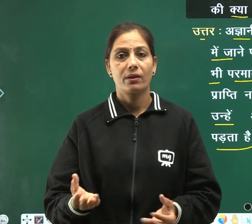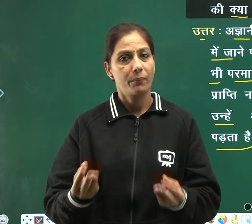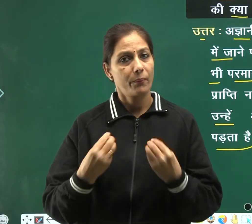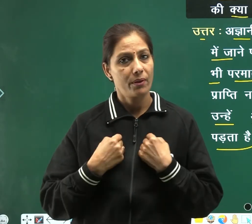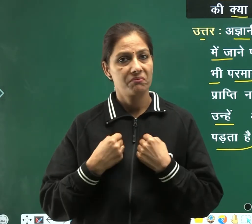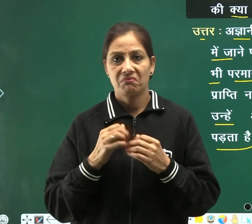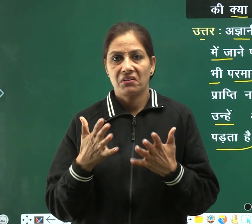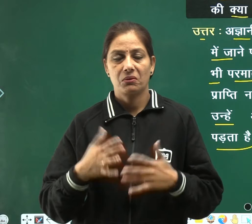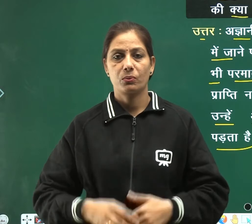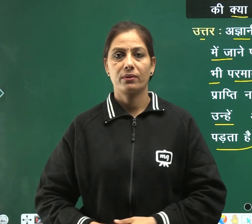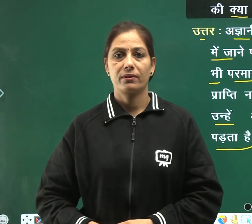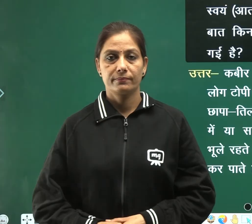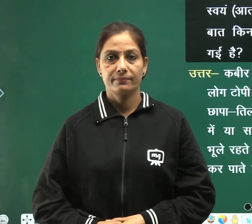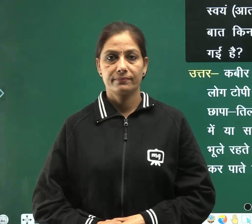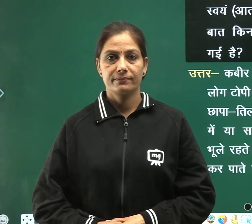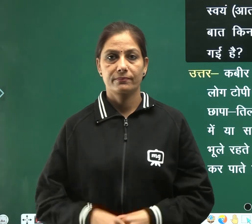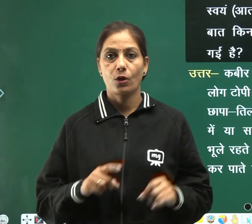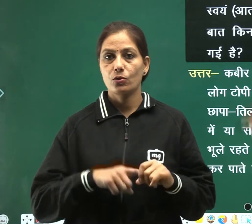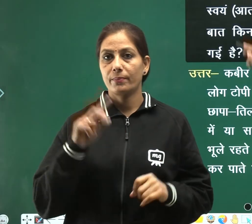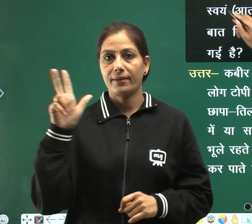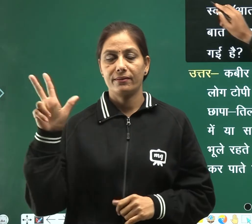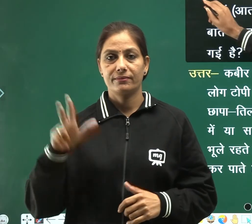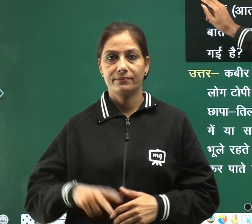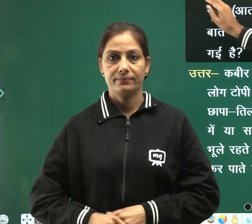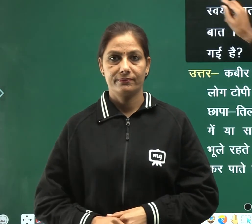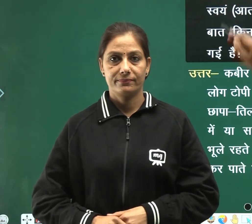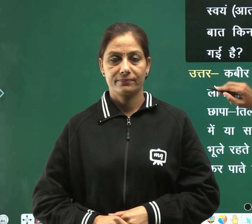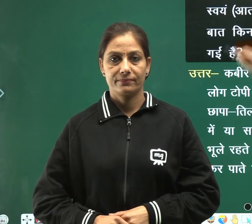नहीं होंगे। प्रश्न 8,